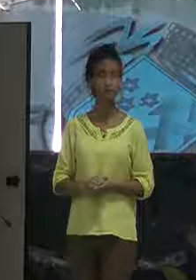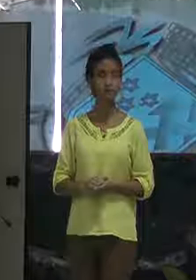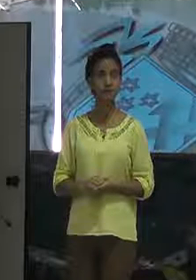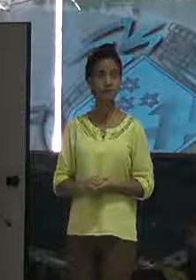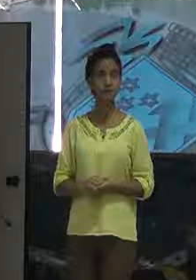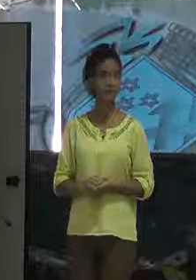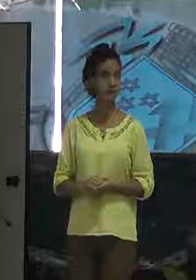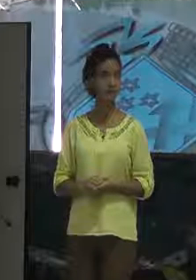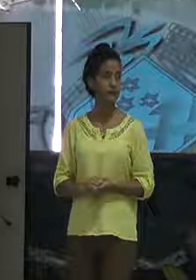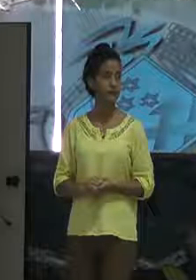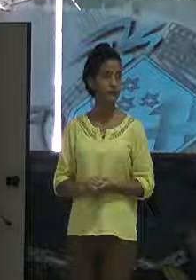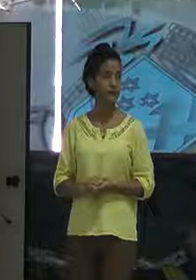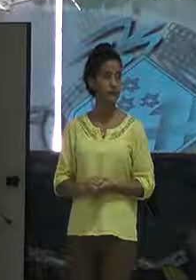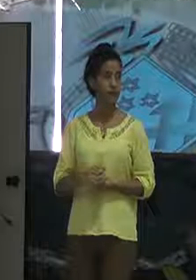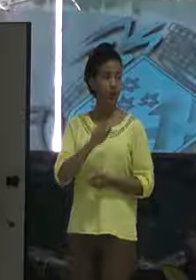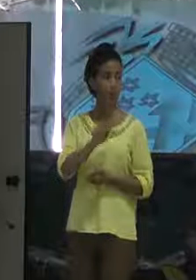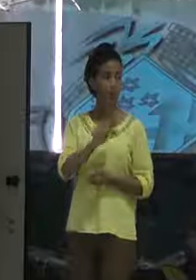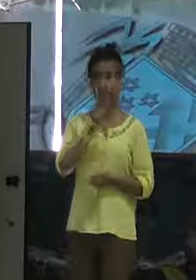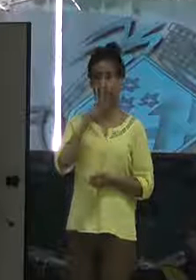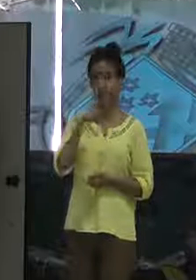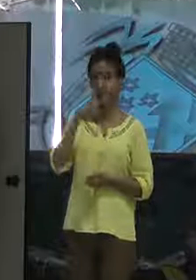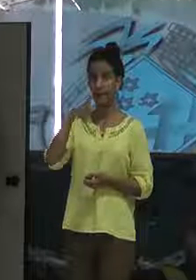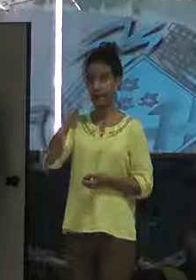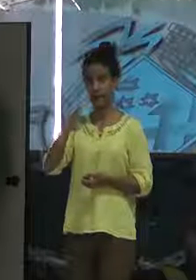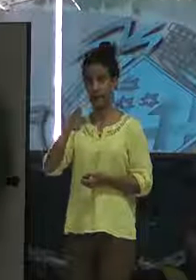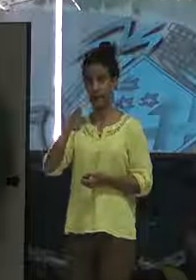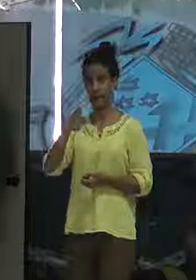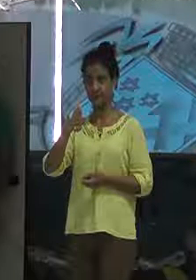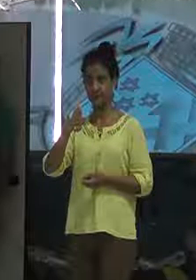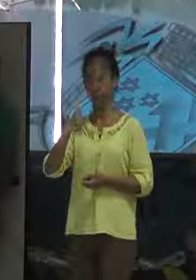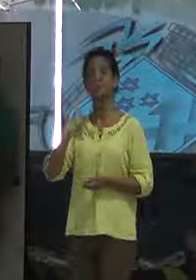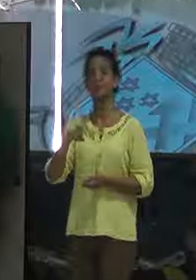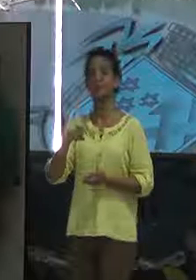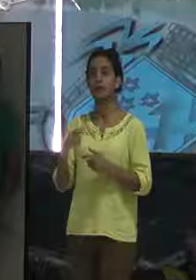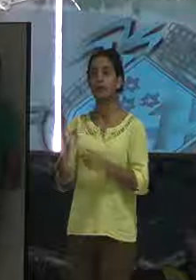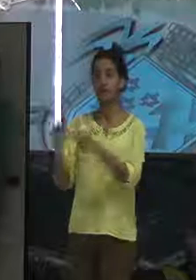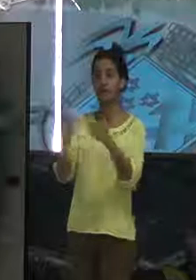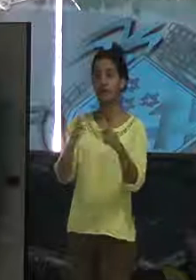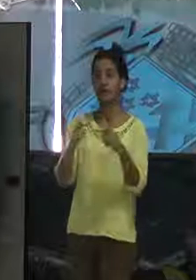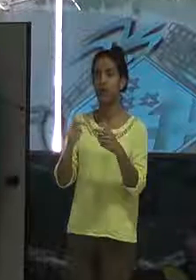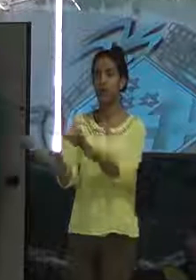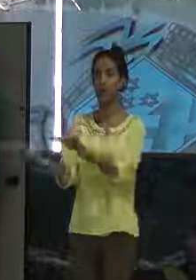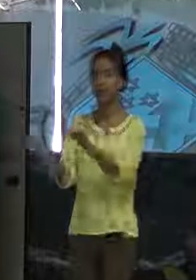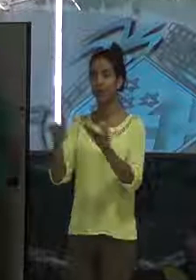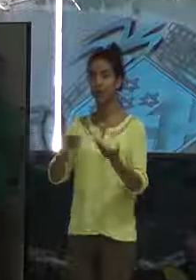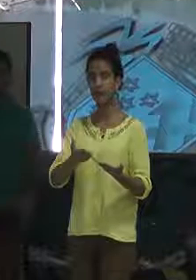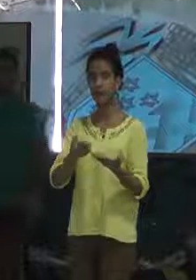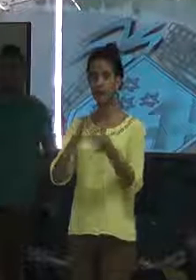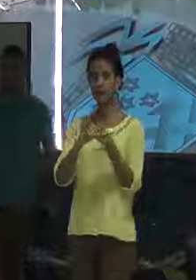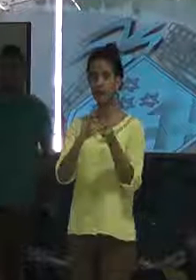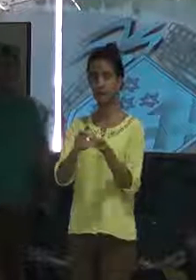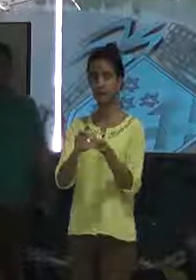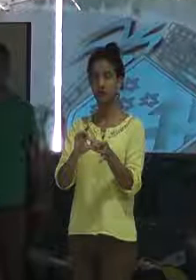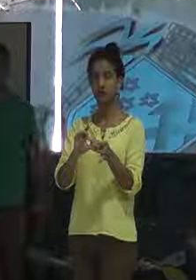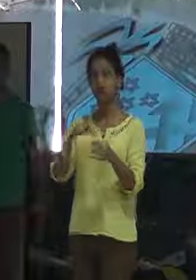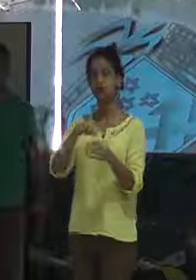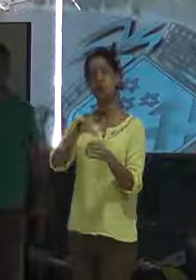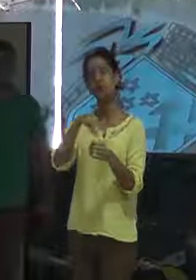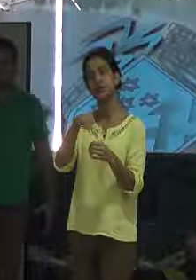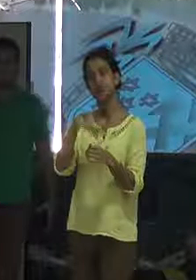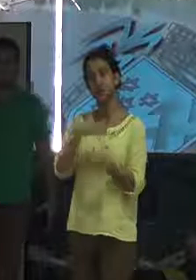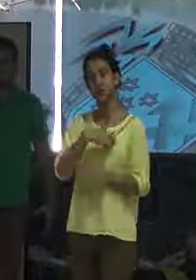UPB itinerante, convite à União dos Municípios da Bahia, UPB, e